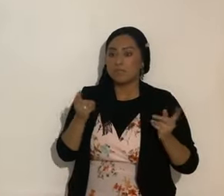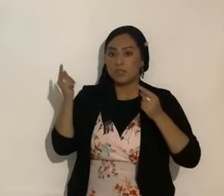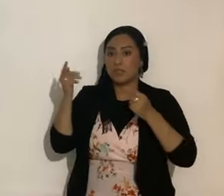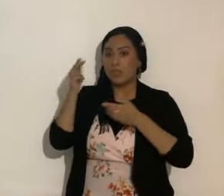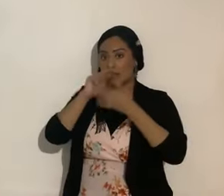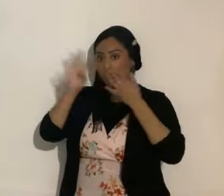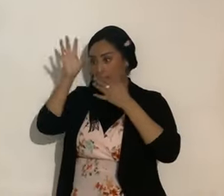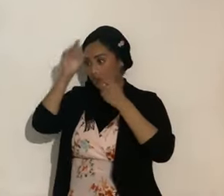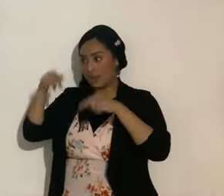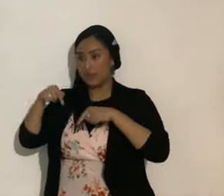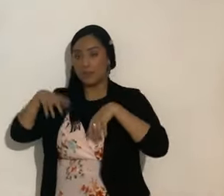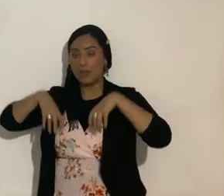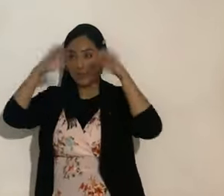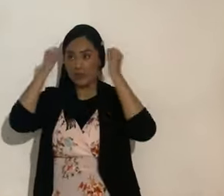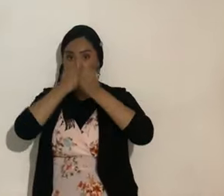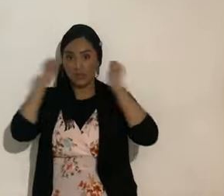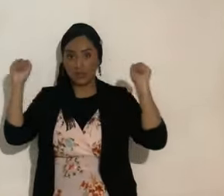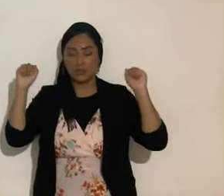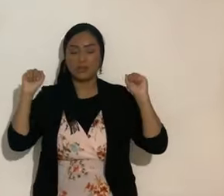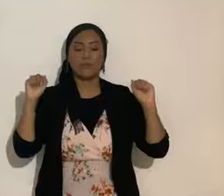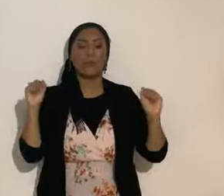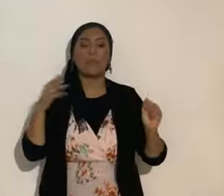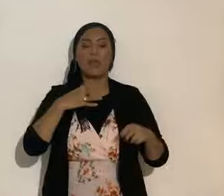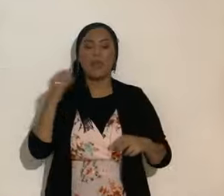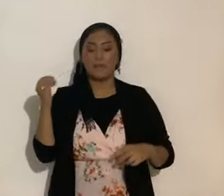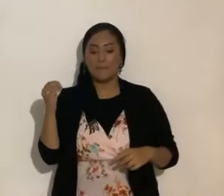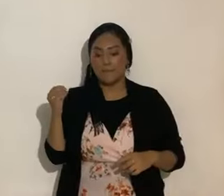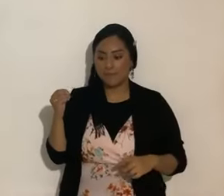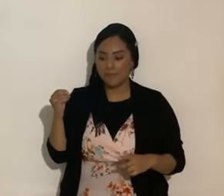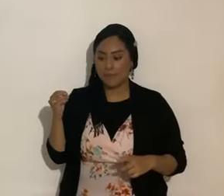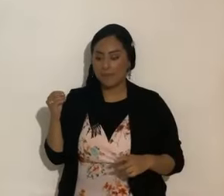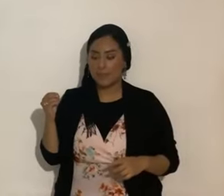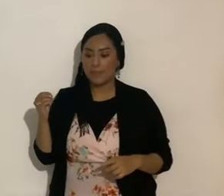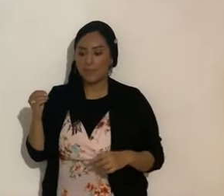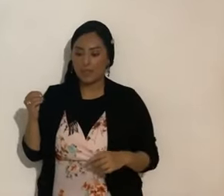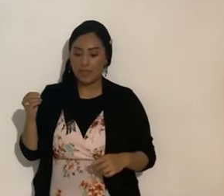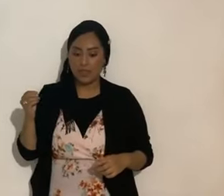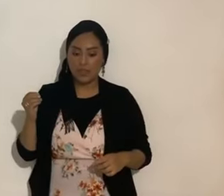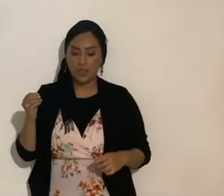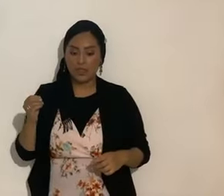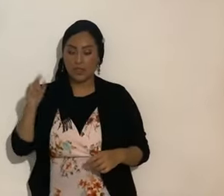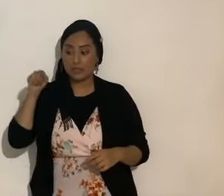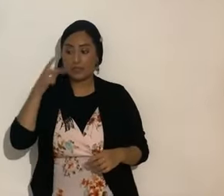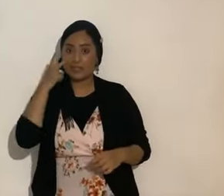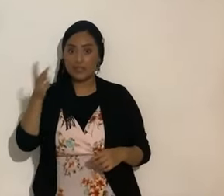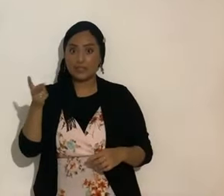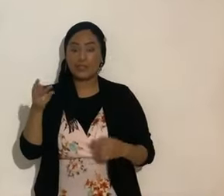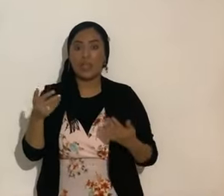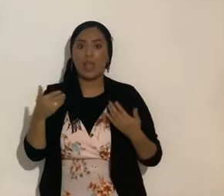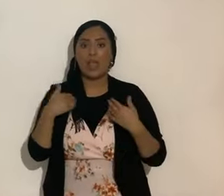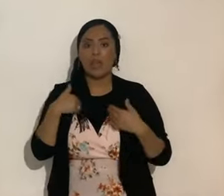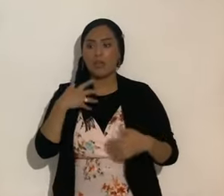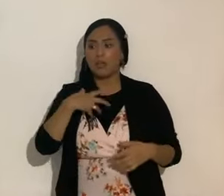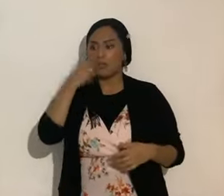el Eterno en el Natsal, sí, y entonces que Él vea que hay